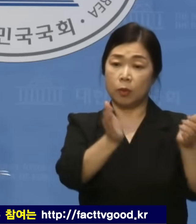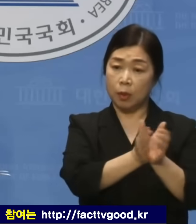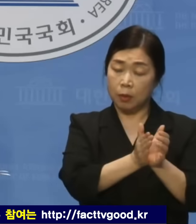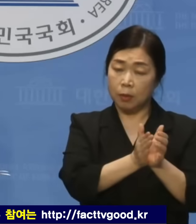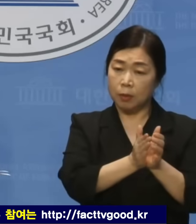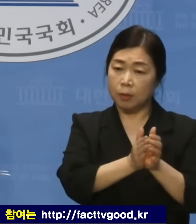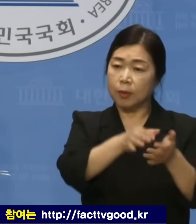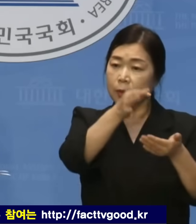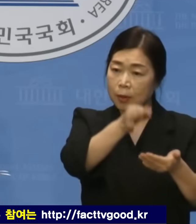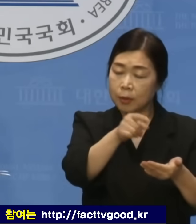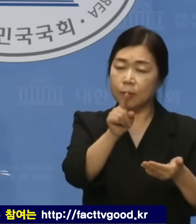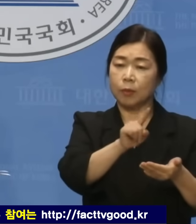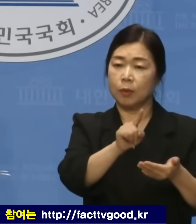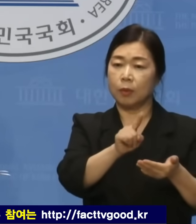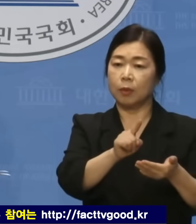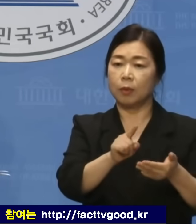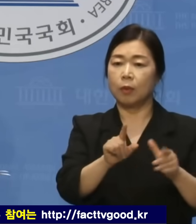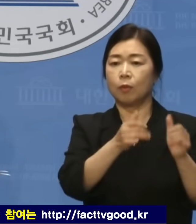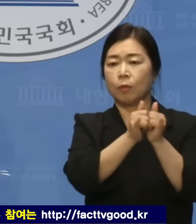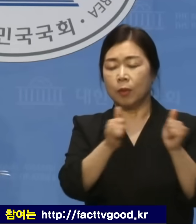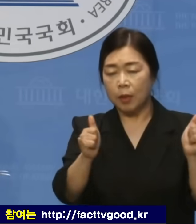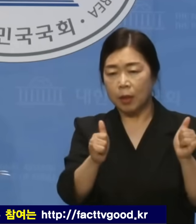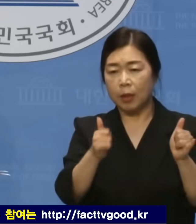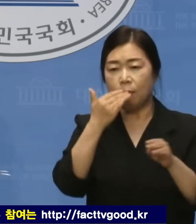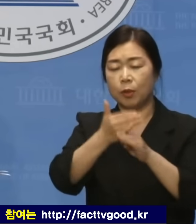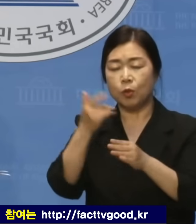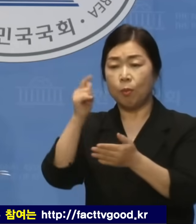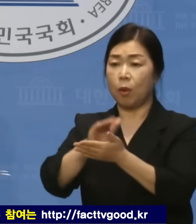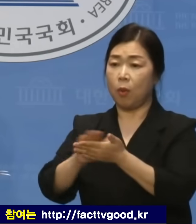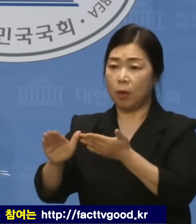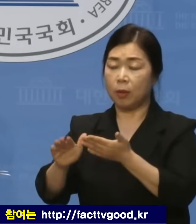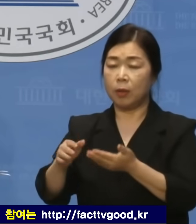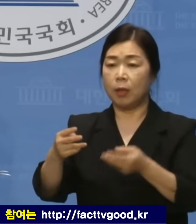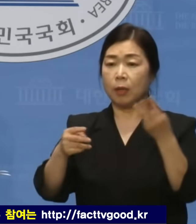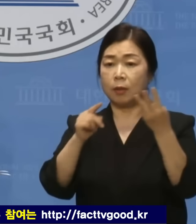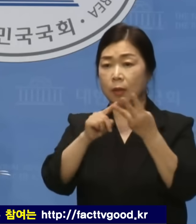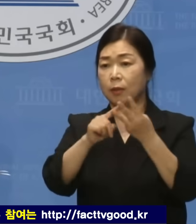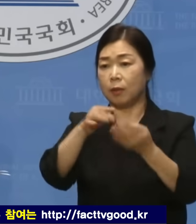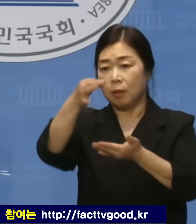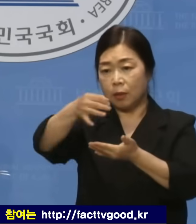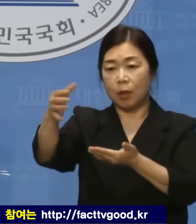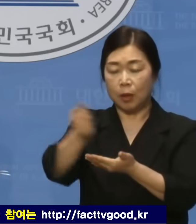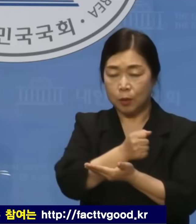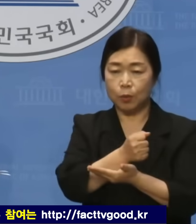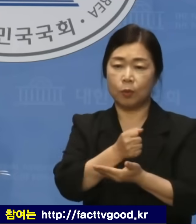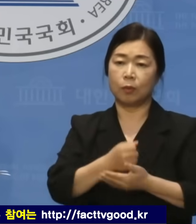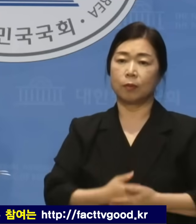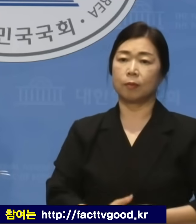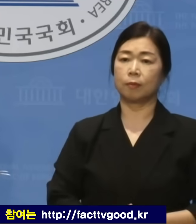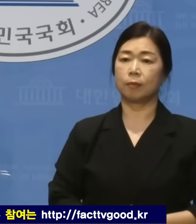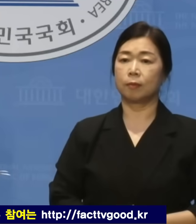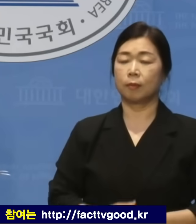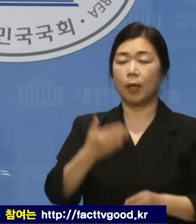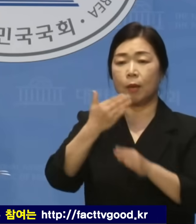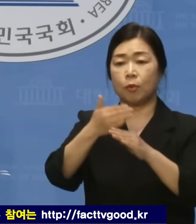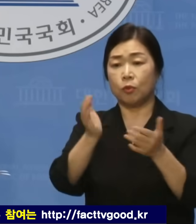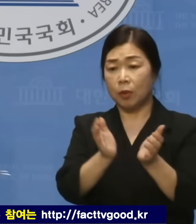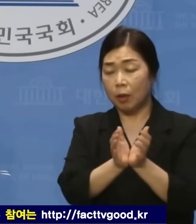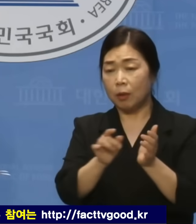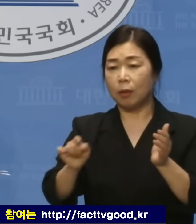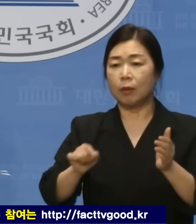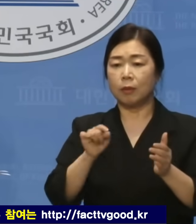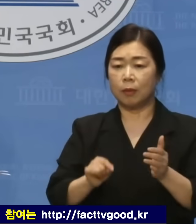더불어민주당의 3대 가치인 민생과 민주, 평화라는 가치를 굳건하게 지키면서